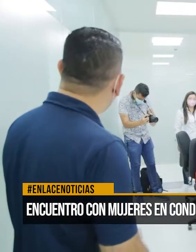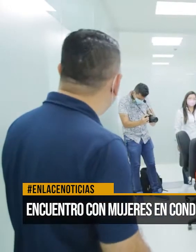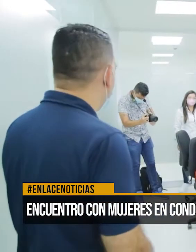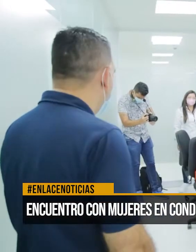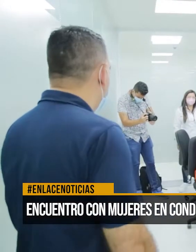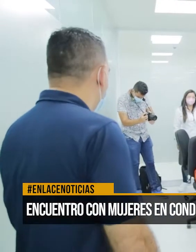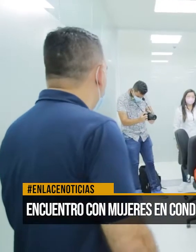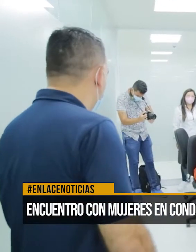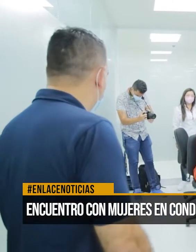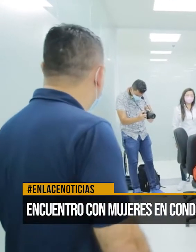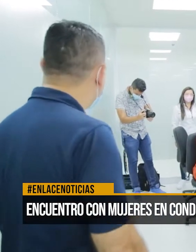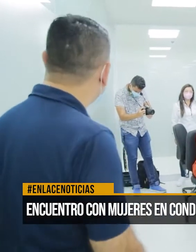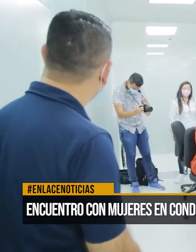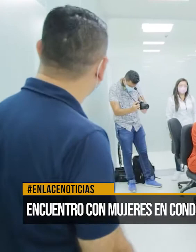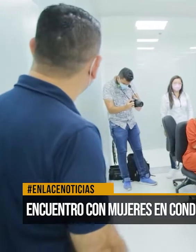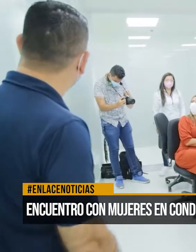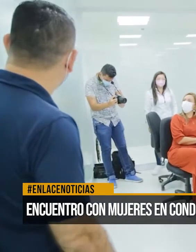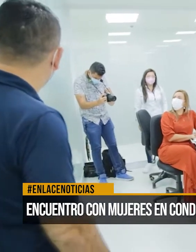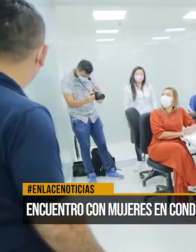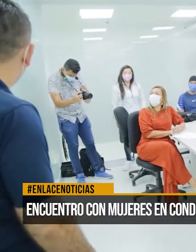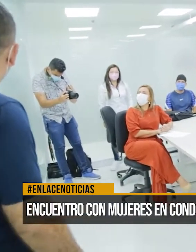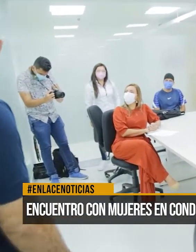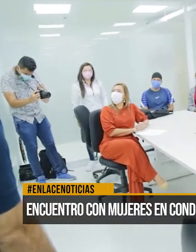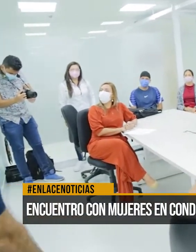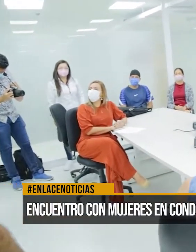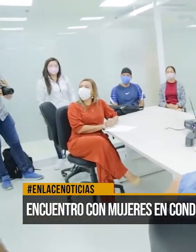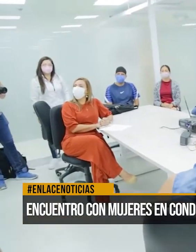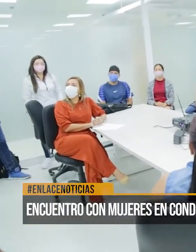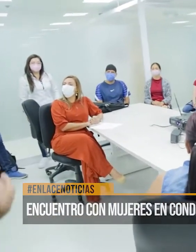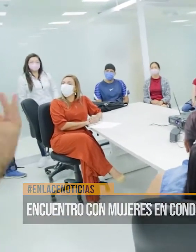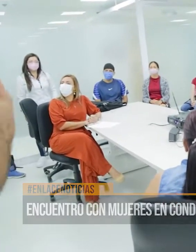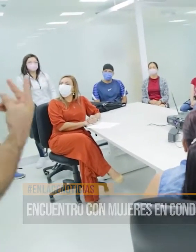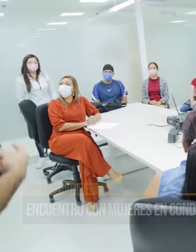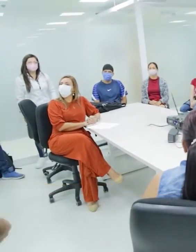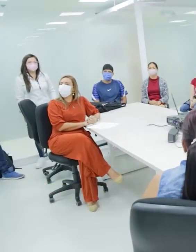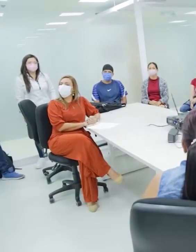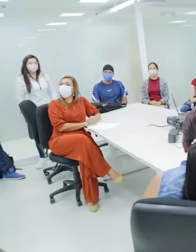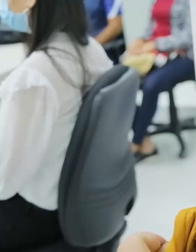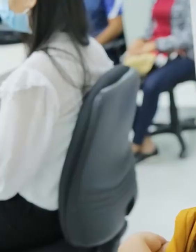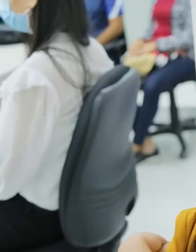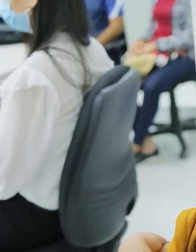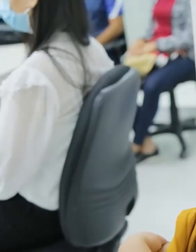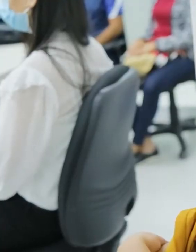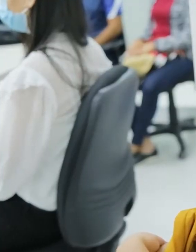y de sus deseos, a fin de salir adelante como ciudadanas, como mujeres y como madres cabeza de hogar.